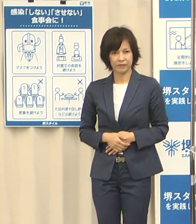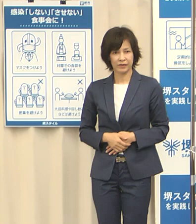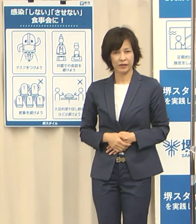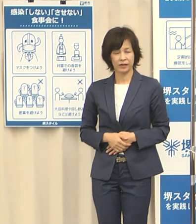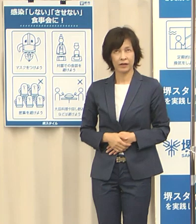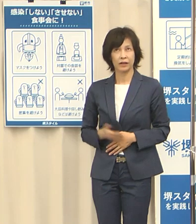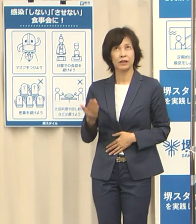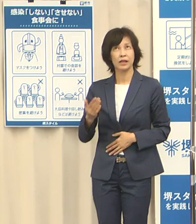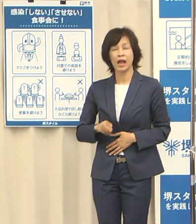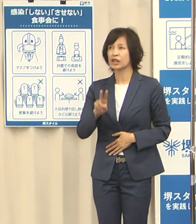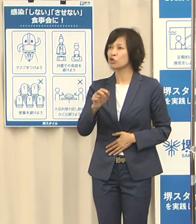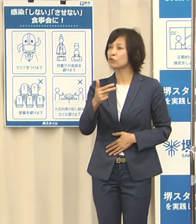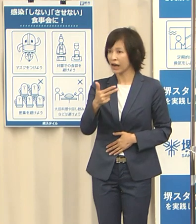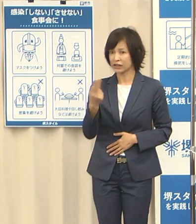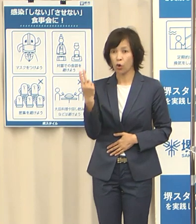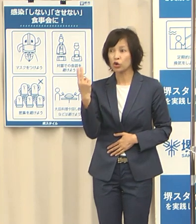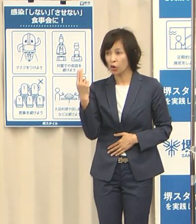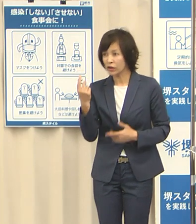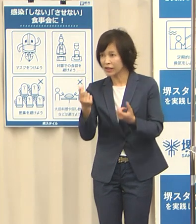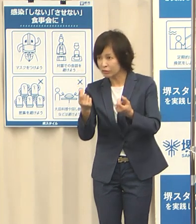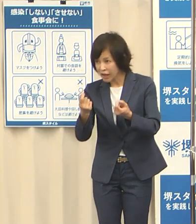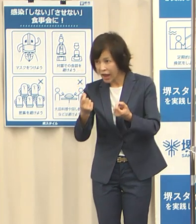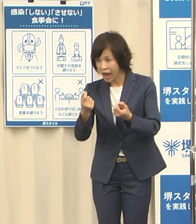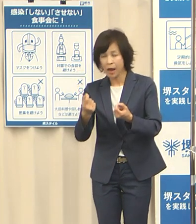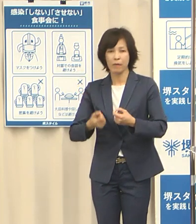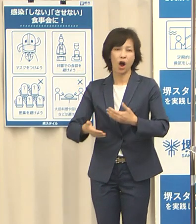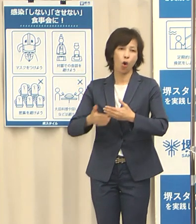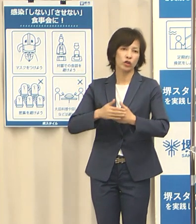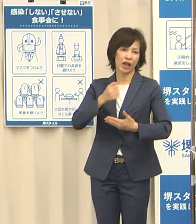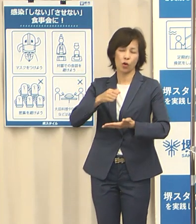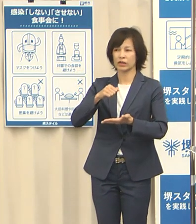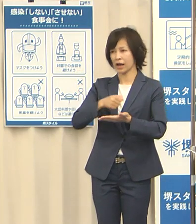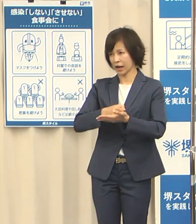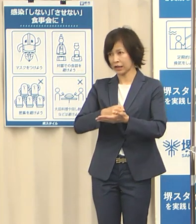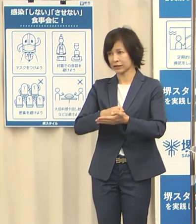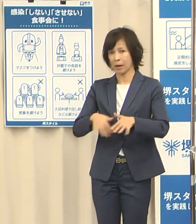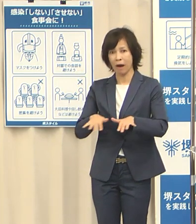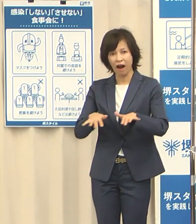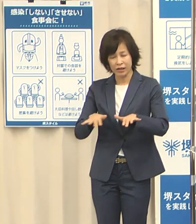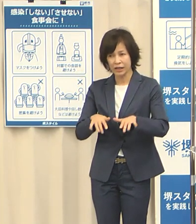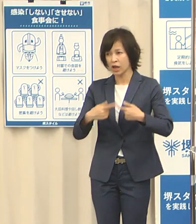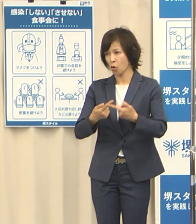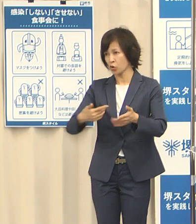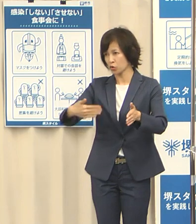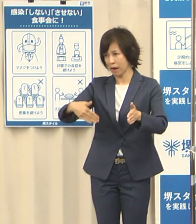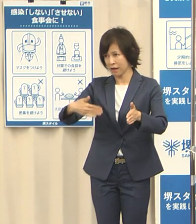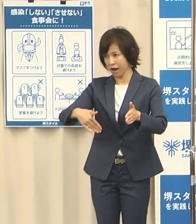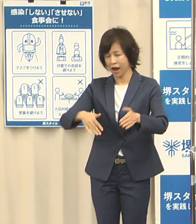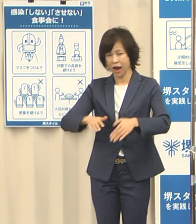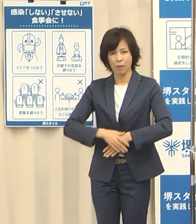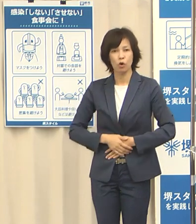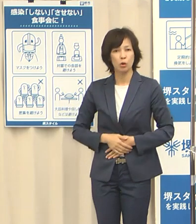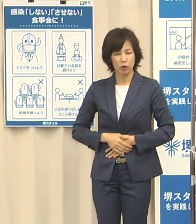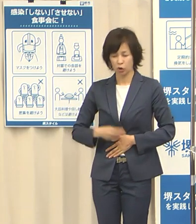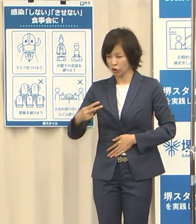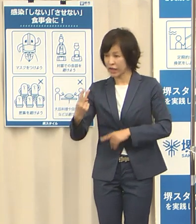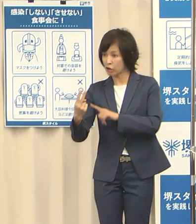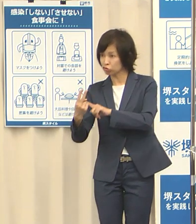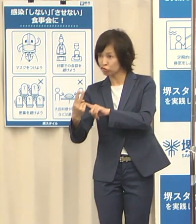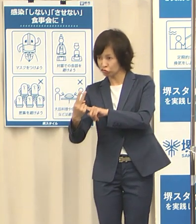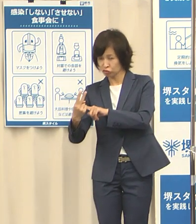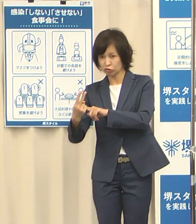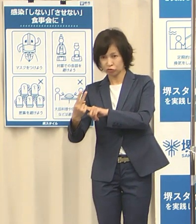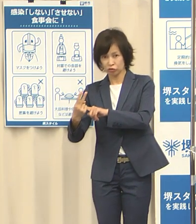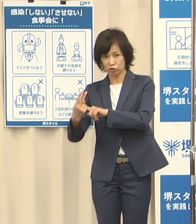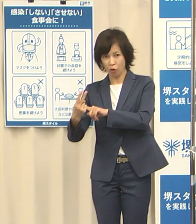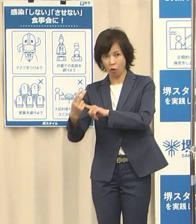日ですから、おとといですかね、予算が可決されたばかりでまだ導入できておりません。ですからもともとのその200の障害アクセスプラ